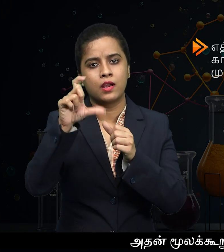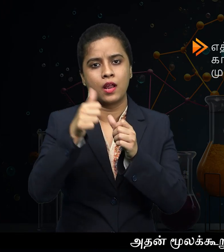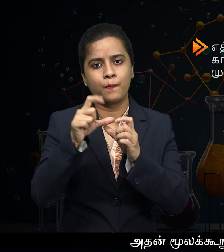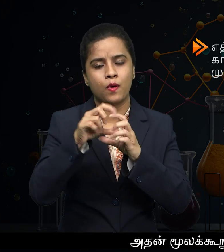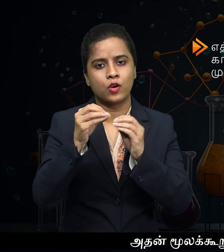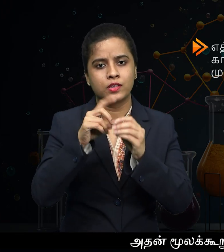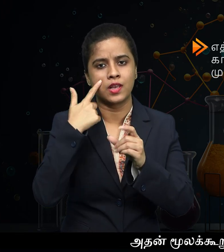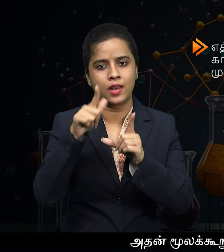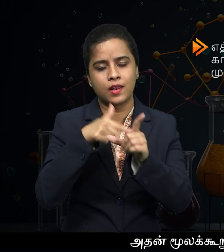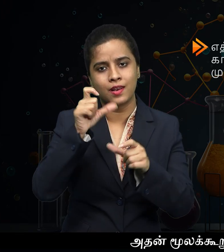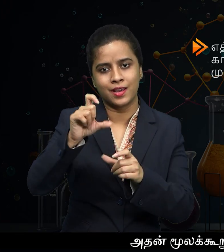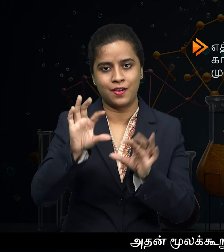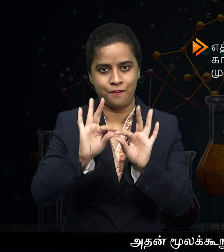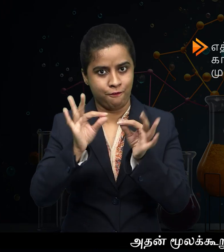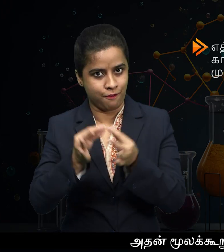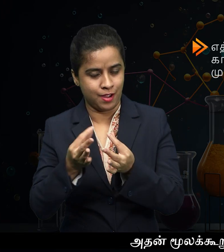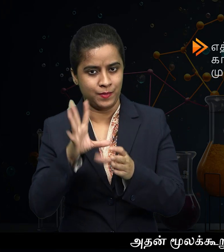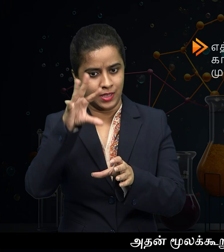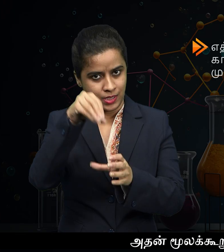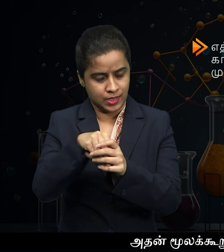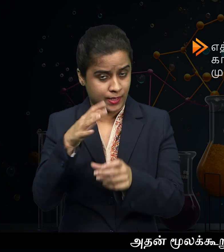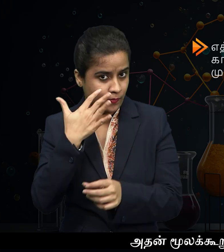அதன் மூலக்கூறு சூத்திரம்